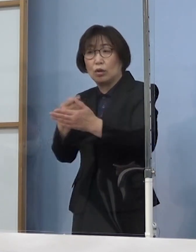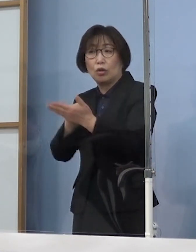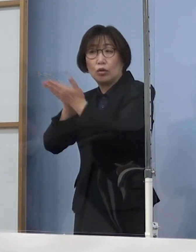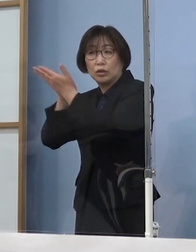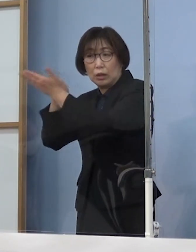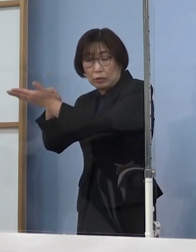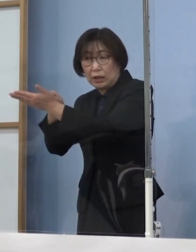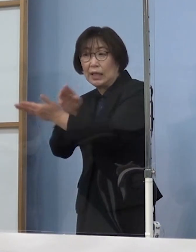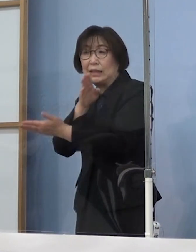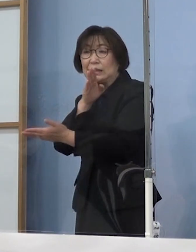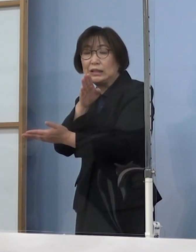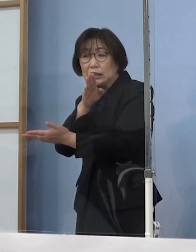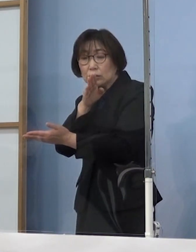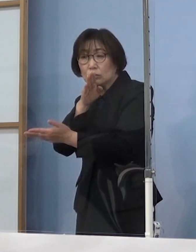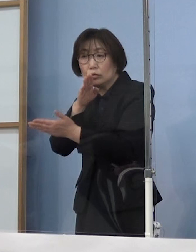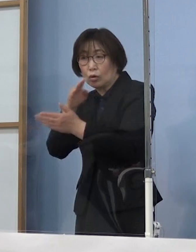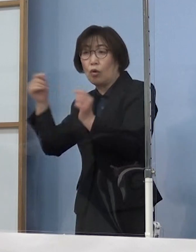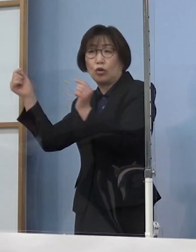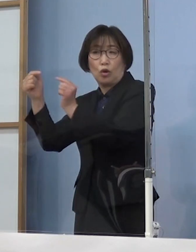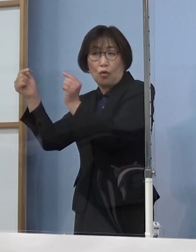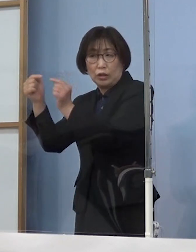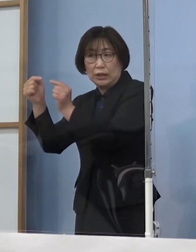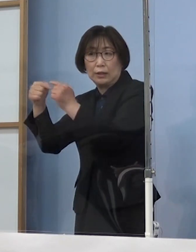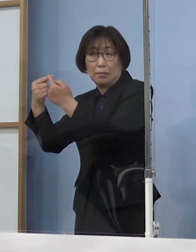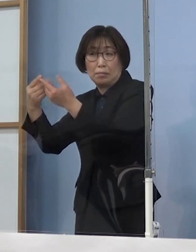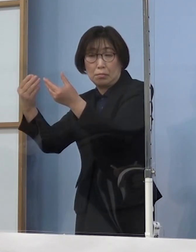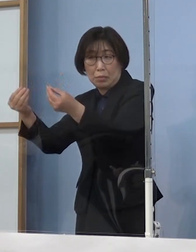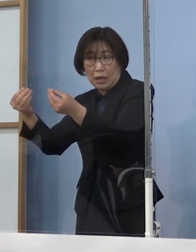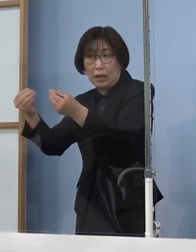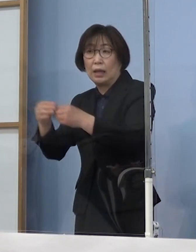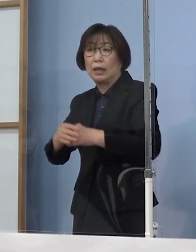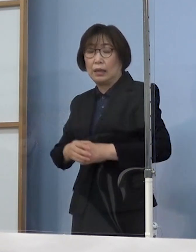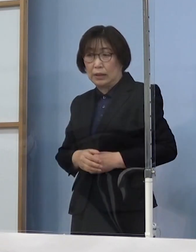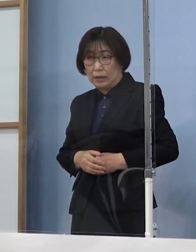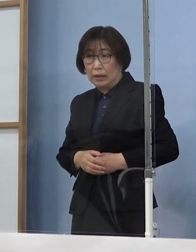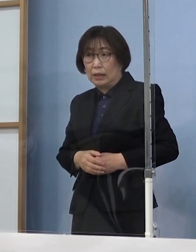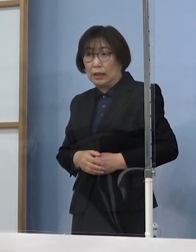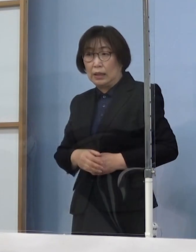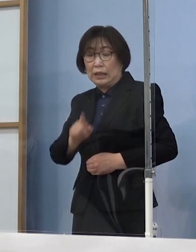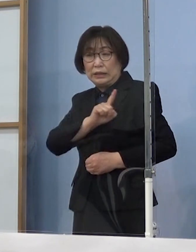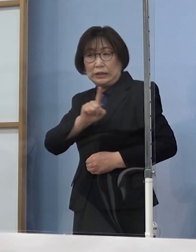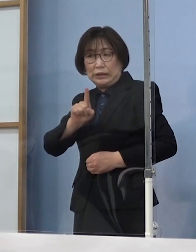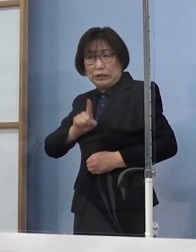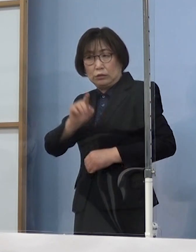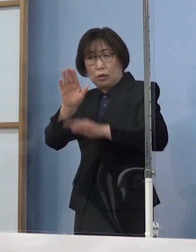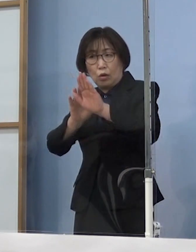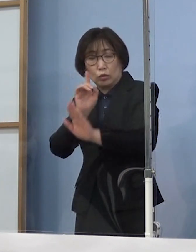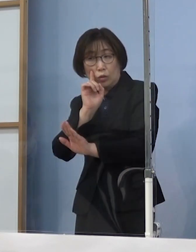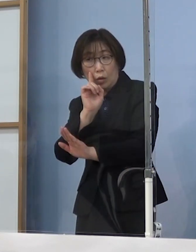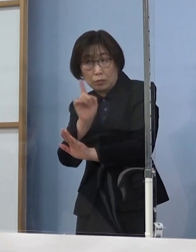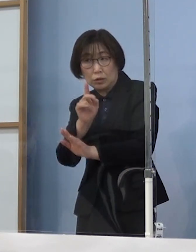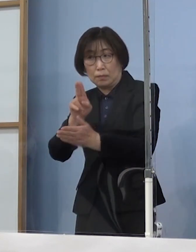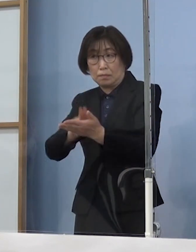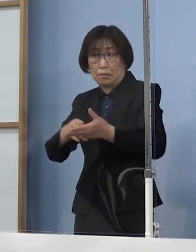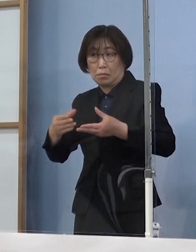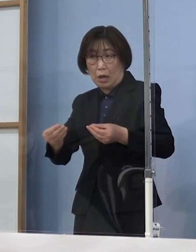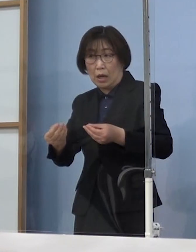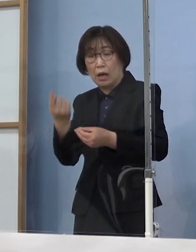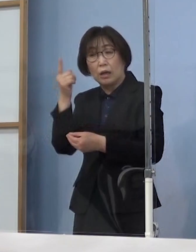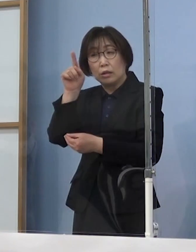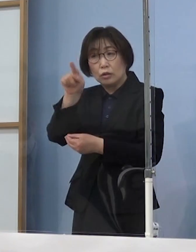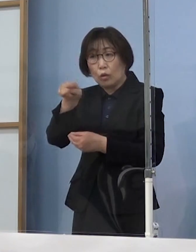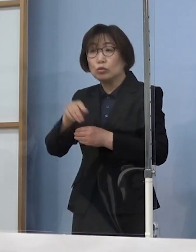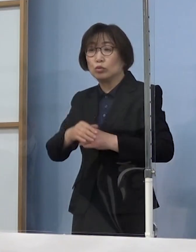に入っていたわけでありますが、1日は見ることにさせていただいたところではありますが、翌